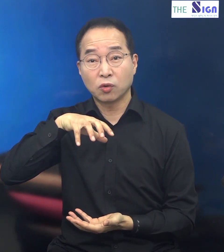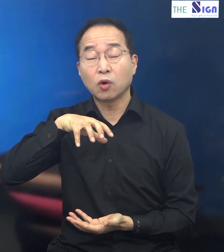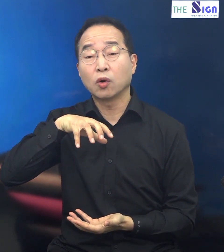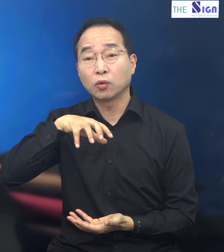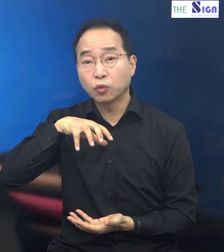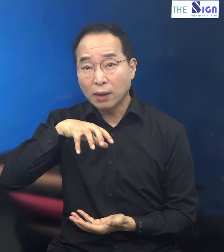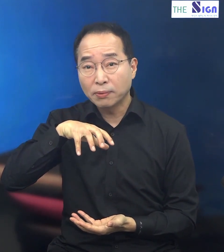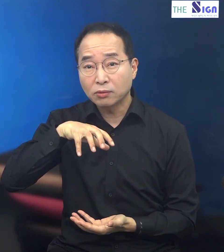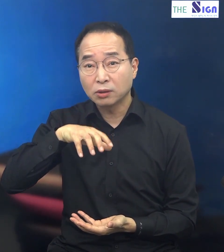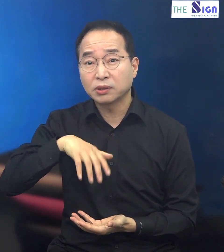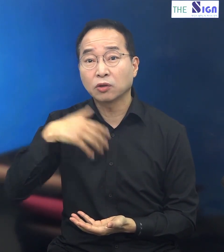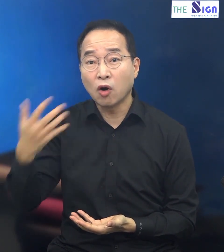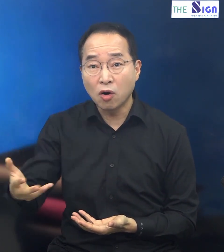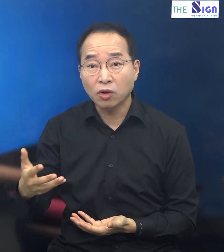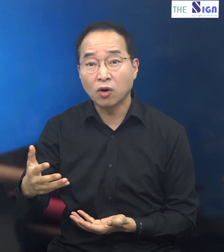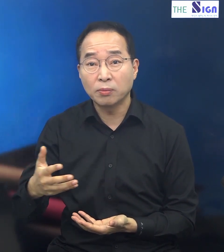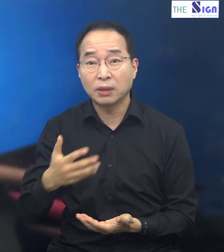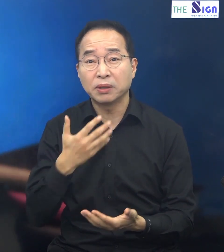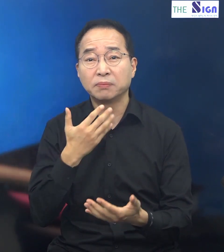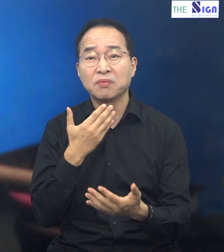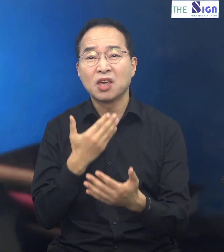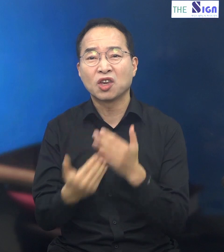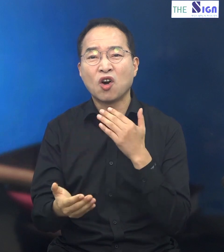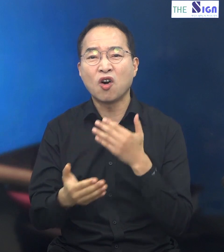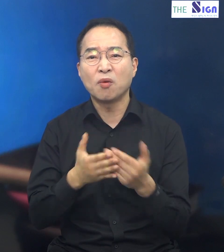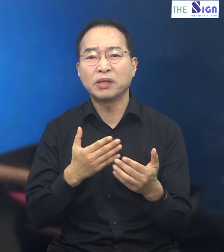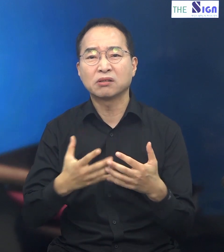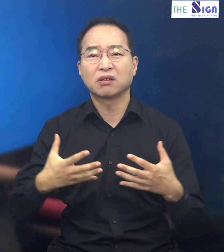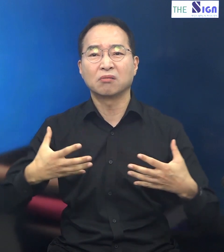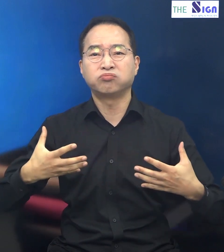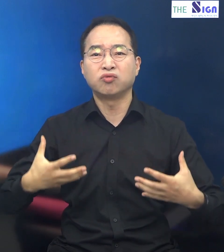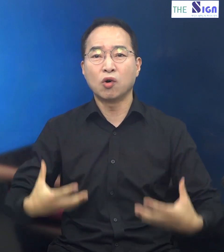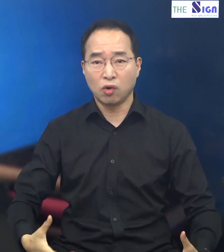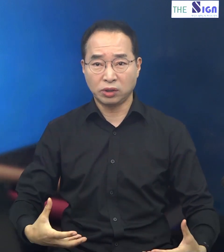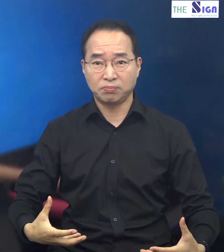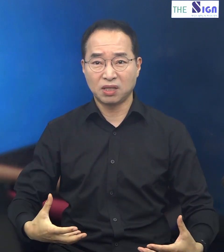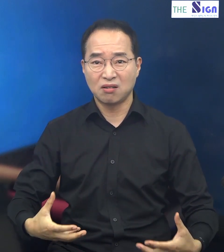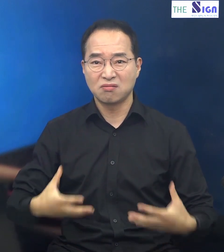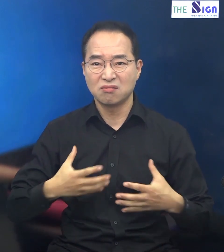있고, 또 한편으로 이것보다 더 경험이 많으면 경험해서 이렇게 무거워집니다.